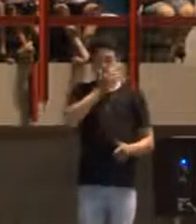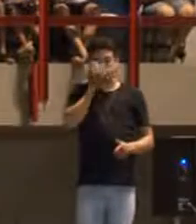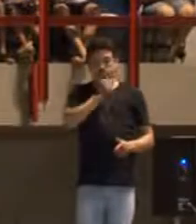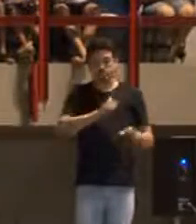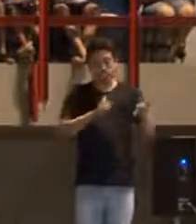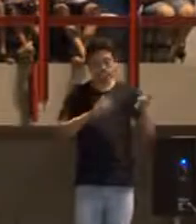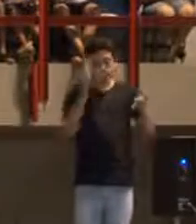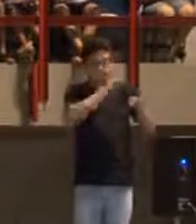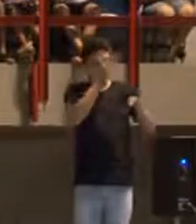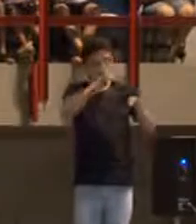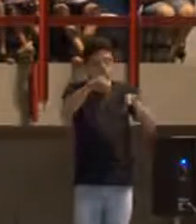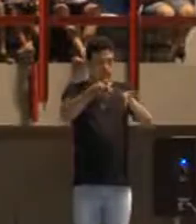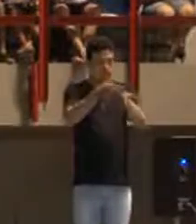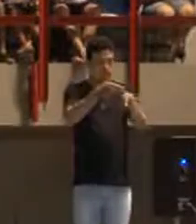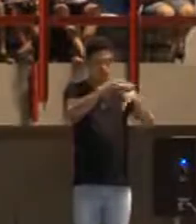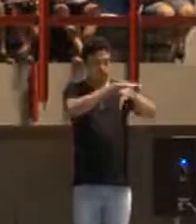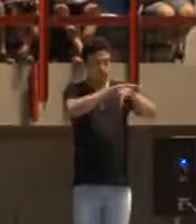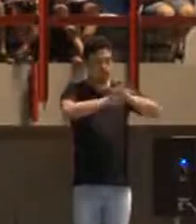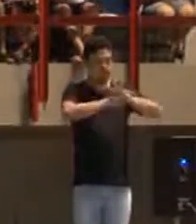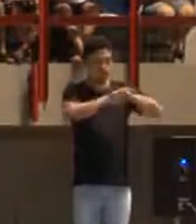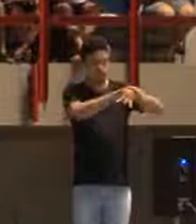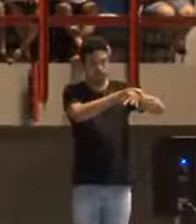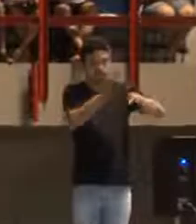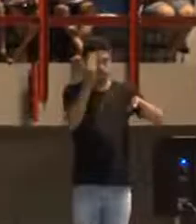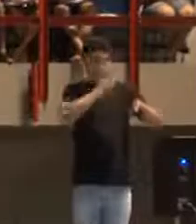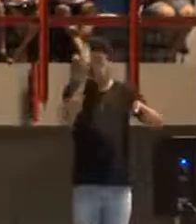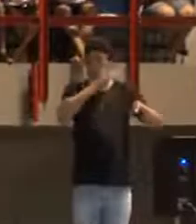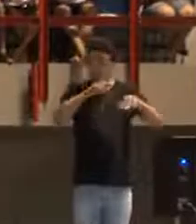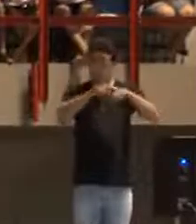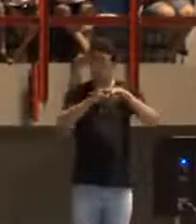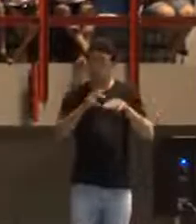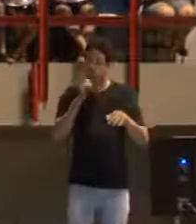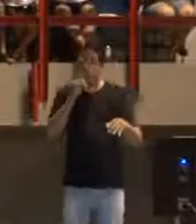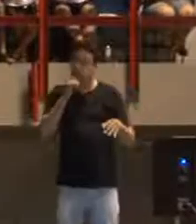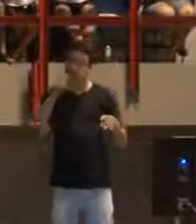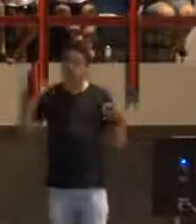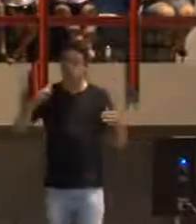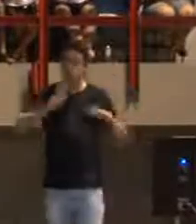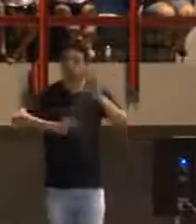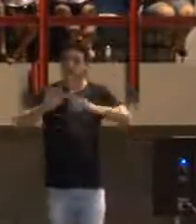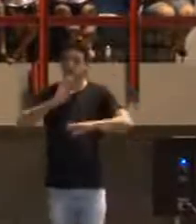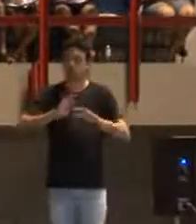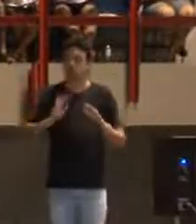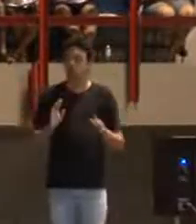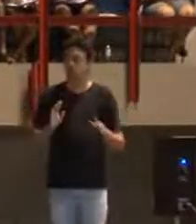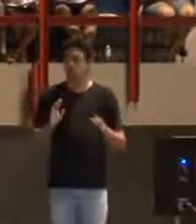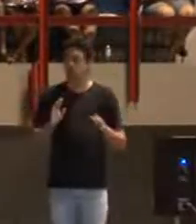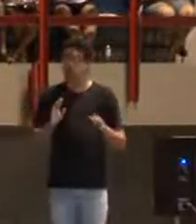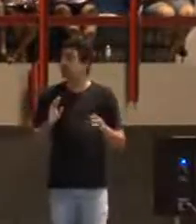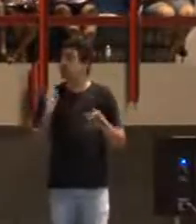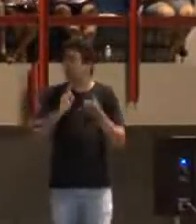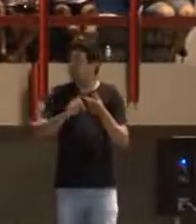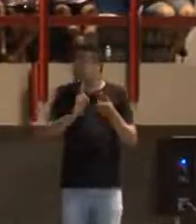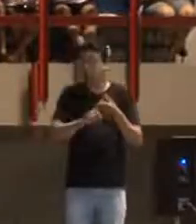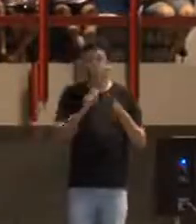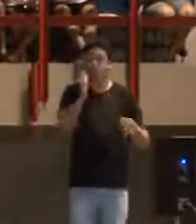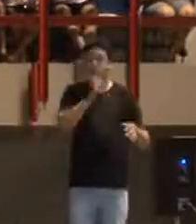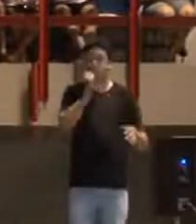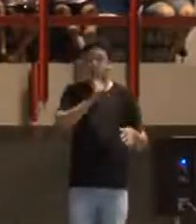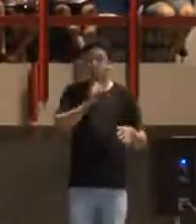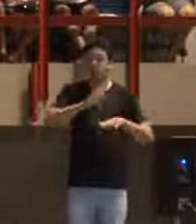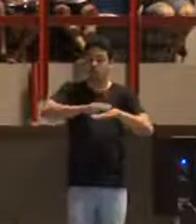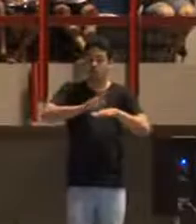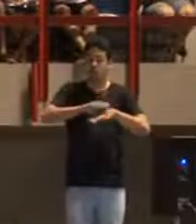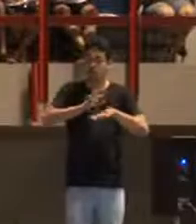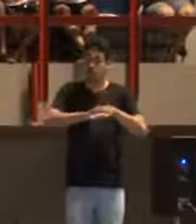verruga na vagina, como é que ela vai olhar para dentro? Não dá. Então, tem que fazer os seus exames. E o teste que a mulher faz é o quê?